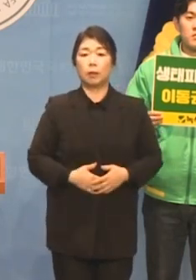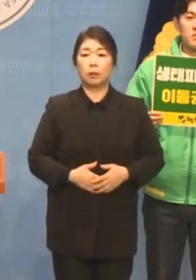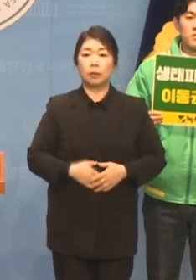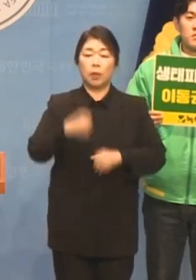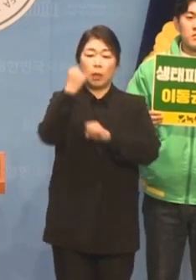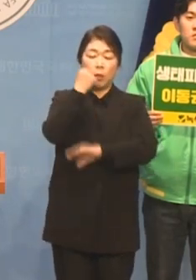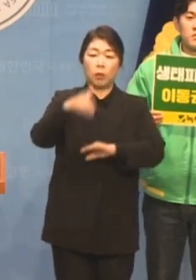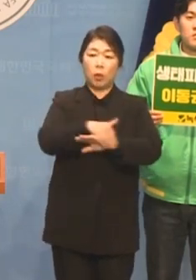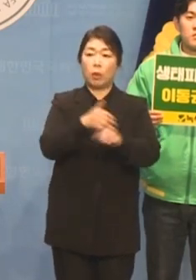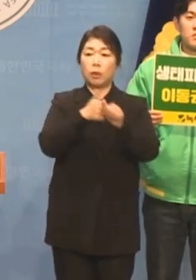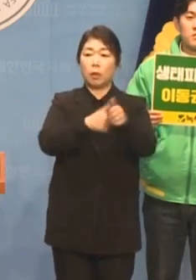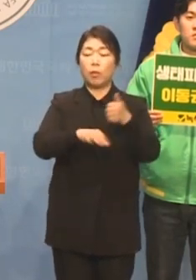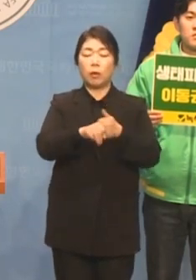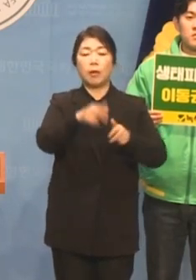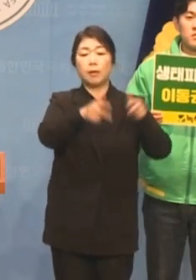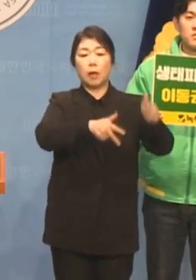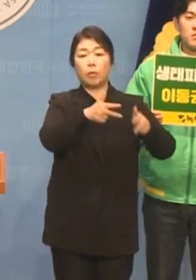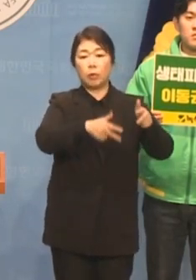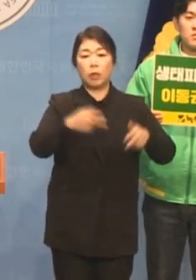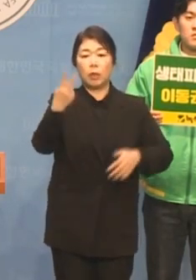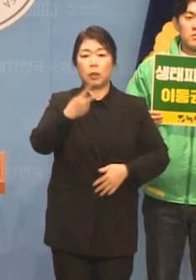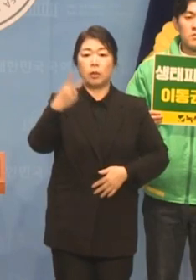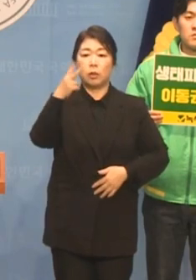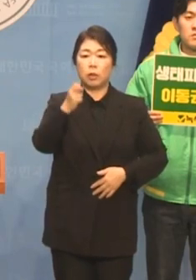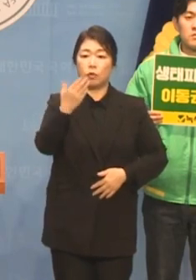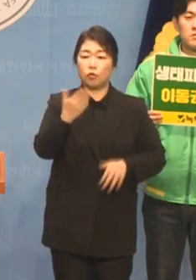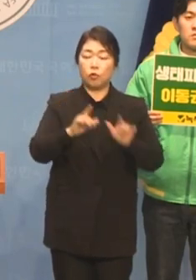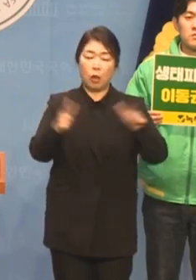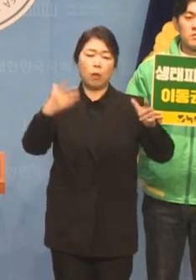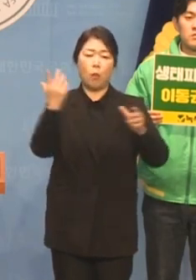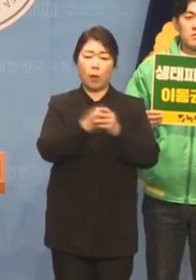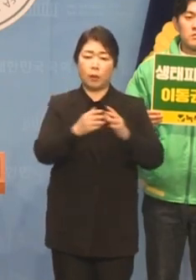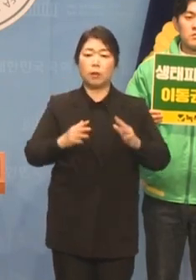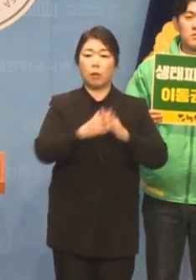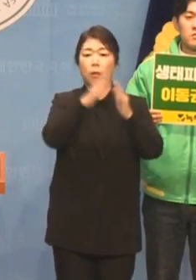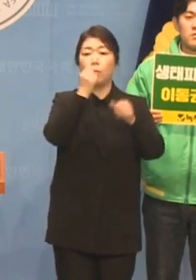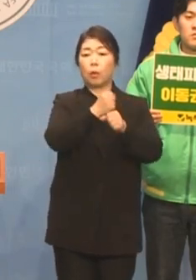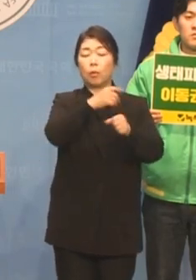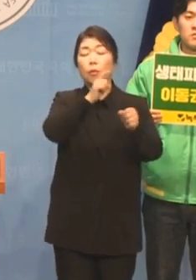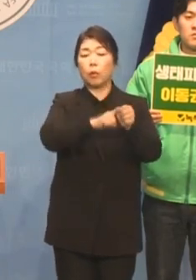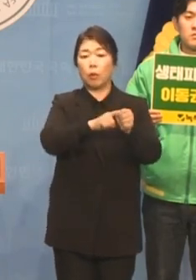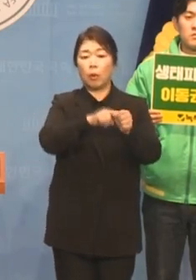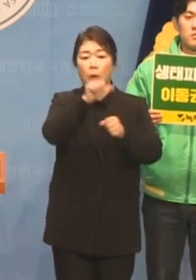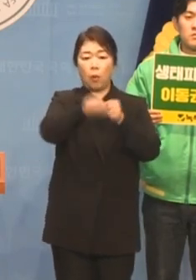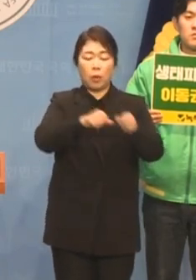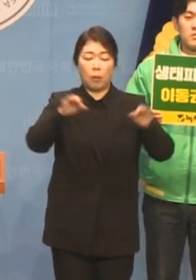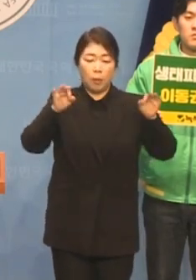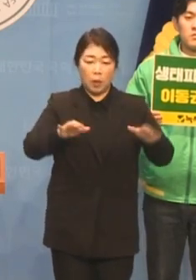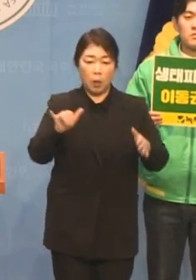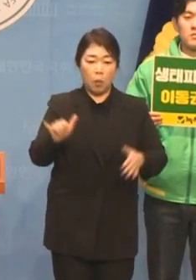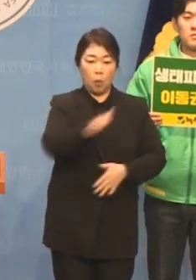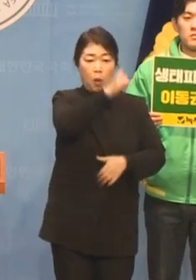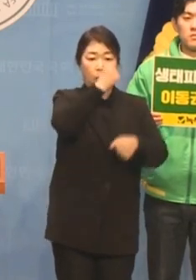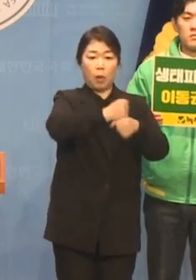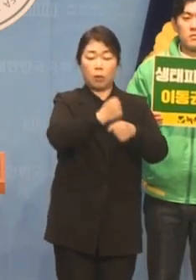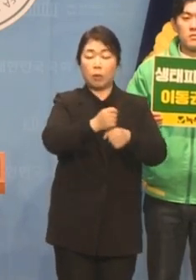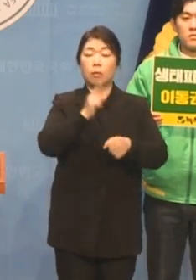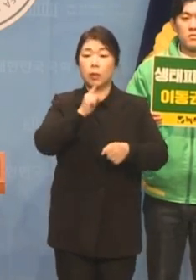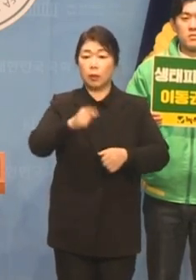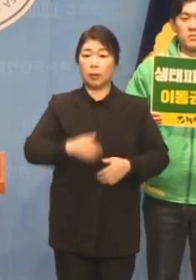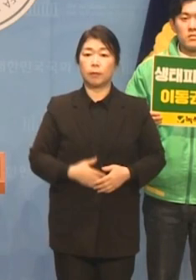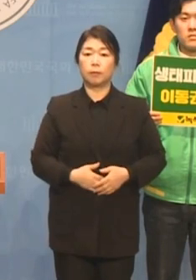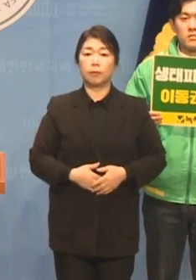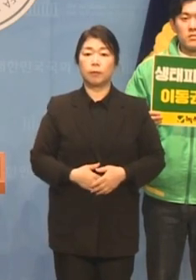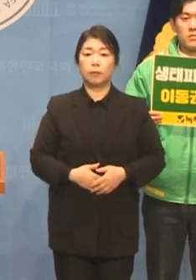의하면 사업은 2029년 완공 목표 단 5년 만에 공항 건설을 완료하겠다는 목표를